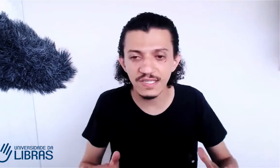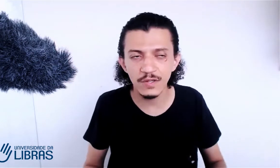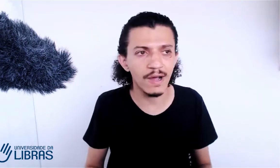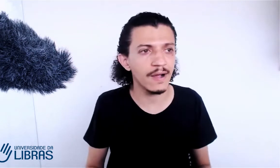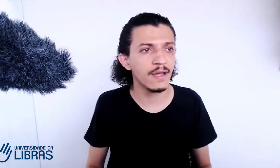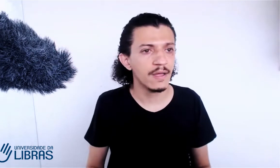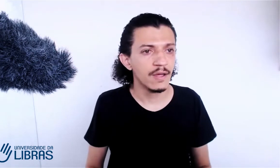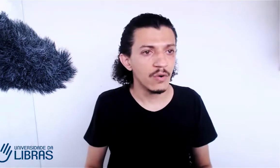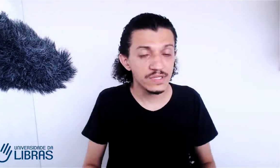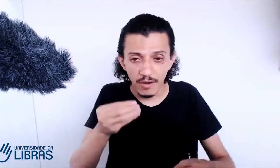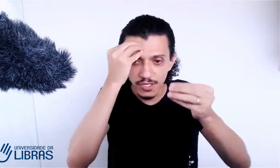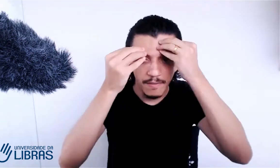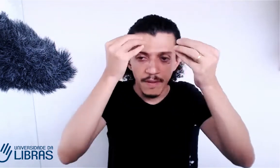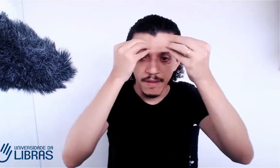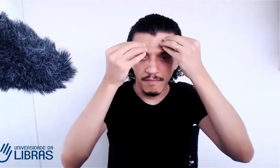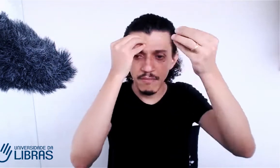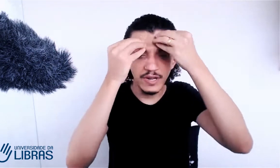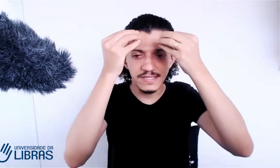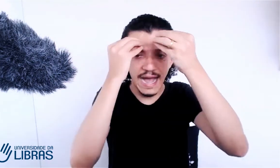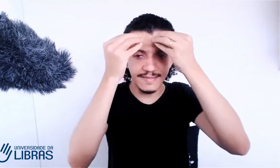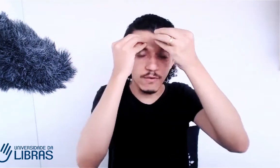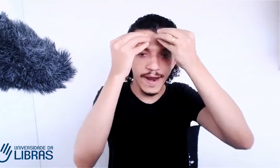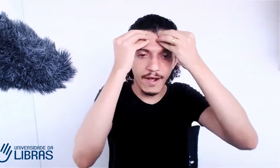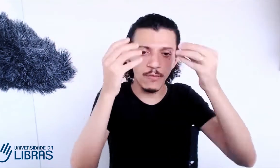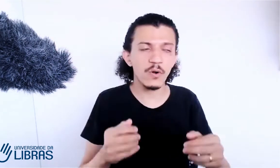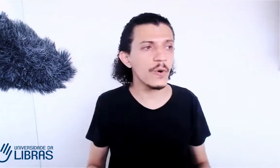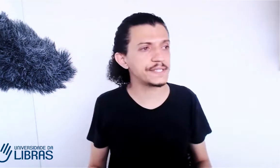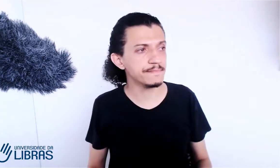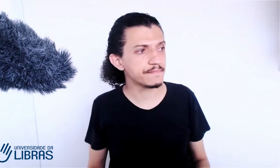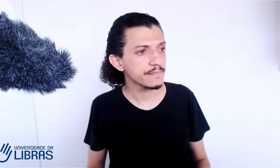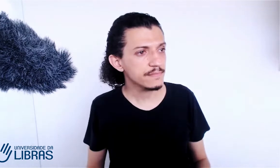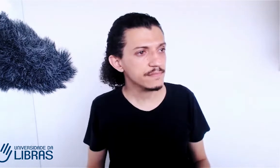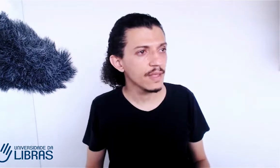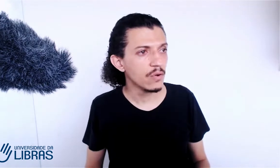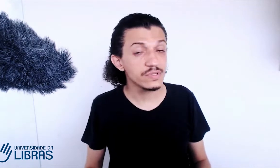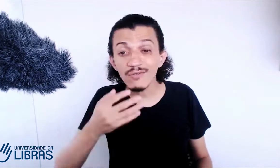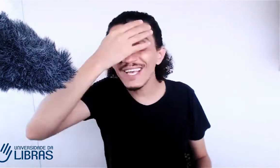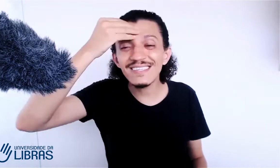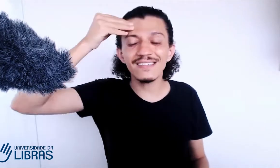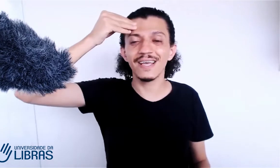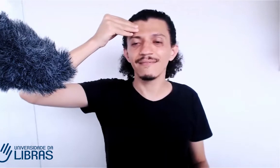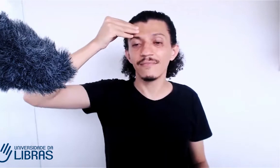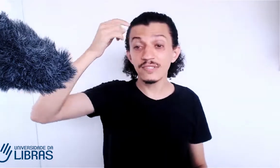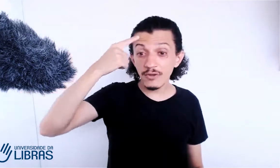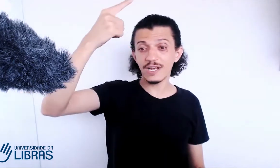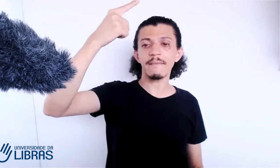assim no ar, o sinal de memorizar, decorar alguma coisa, o sinal de esquecer, o sinal de